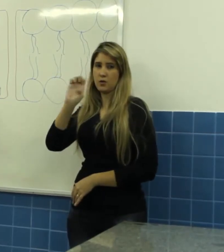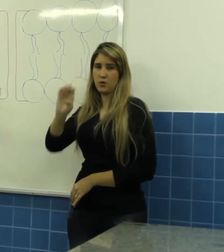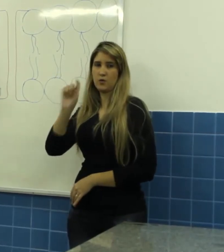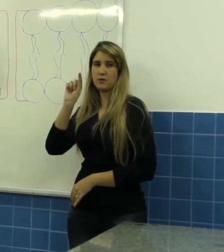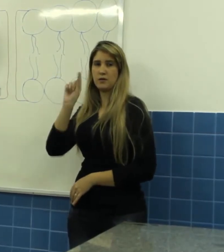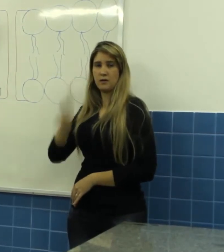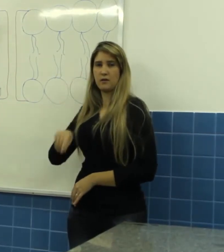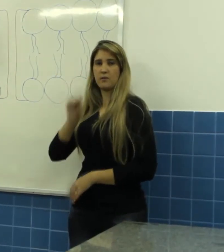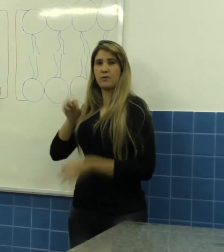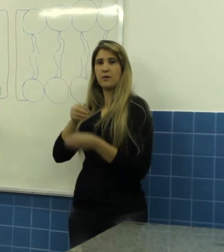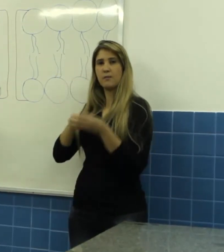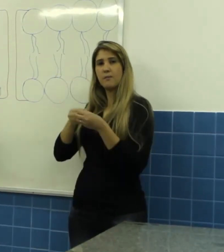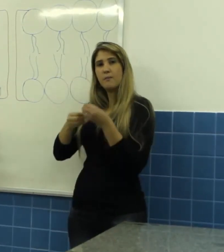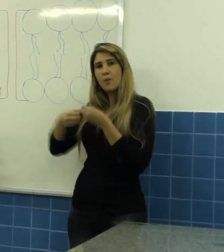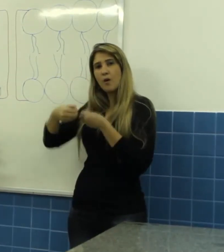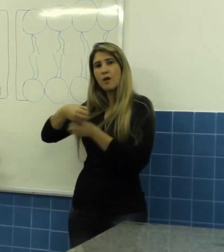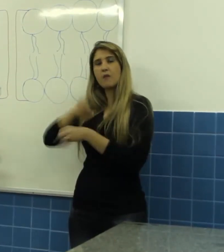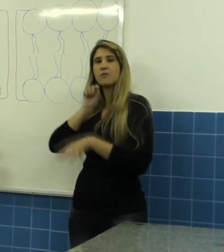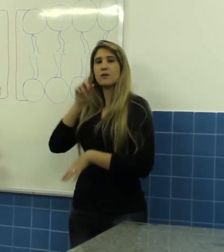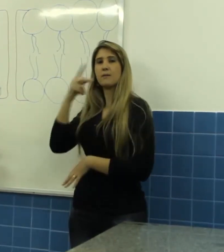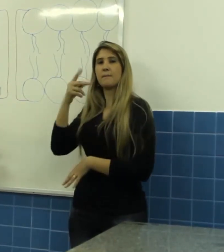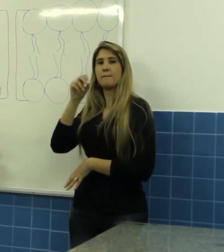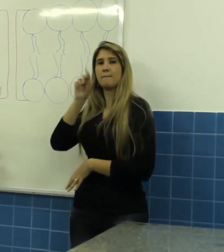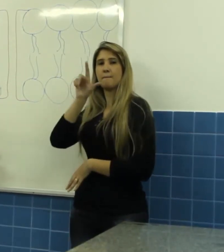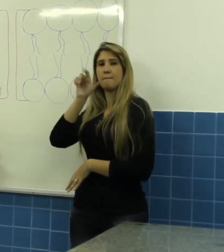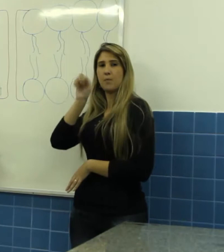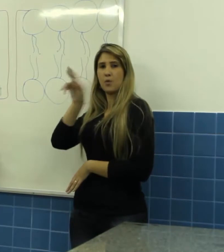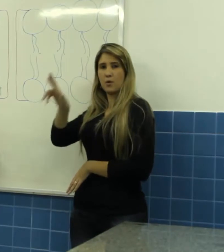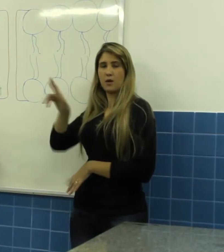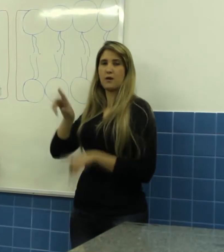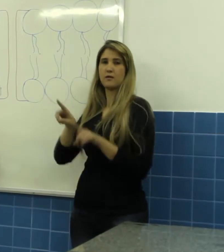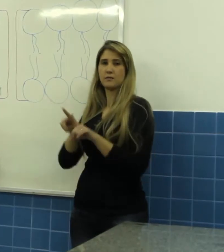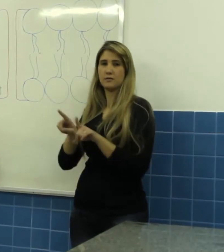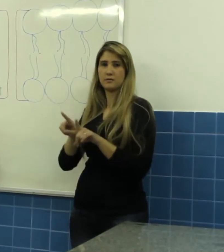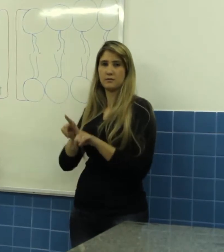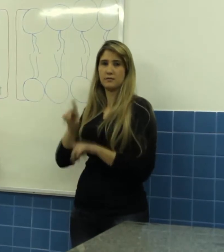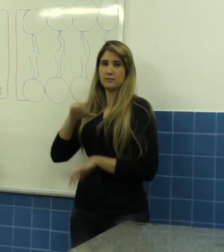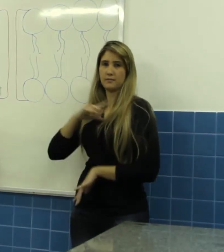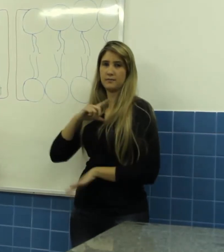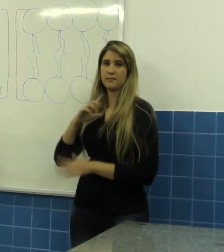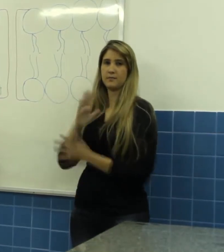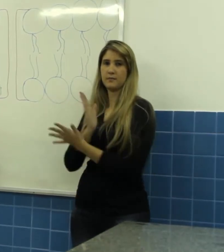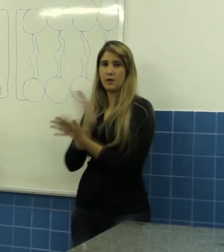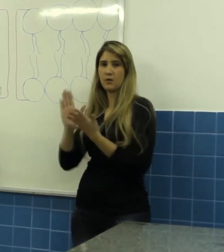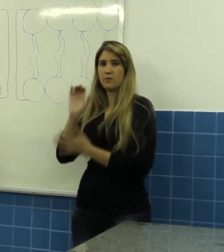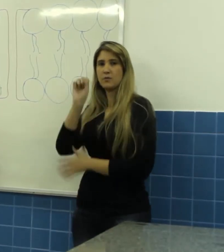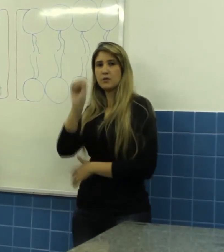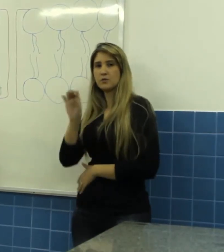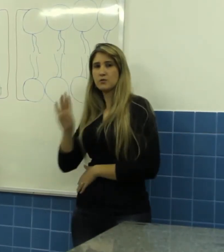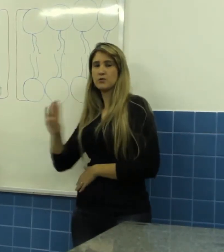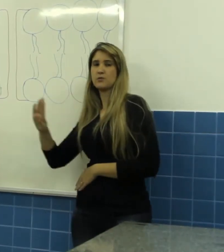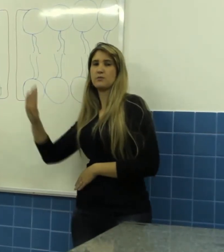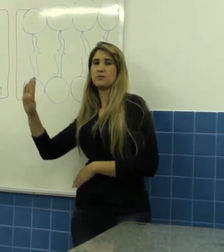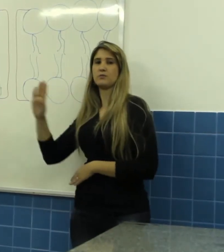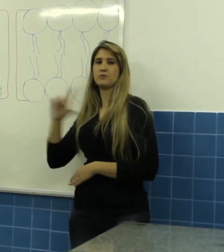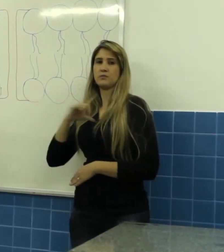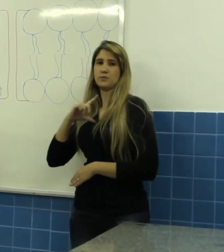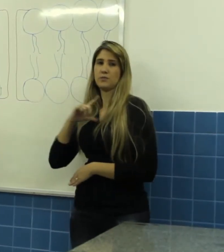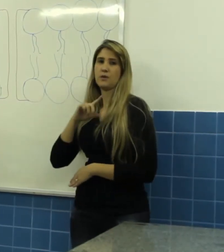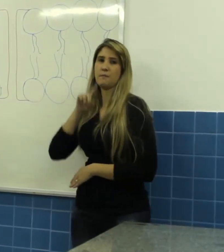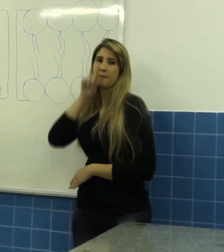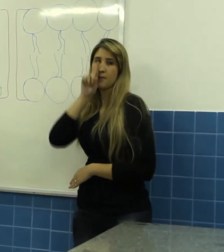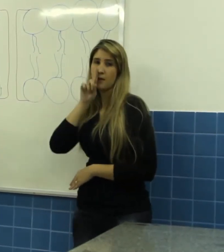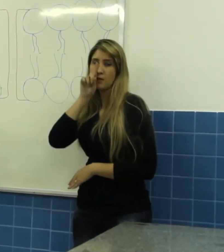polar. Por outro lado, ela também produz substâncias nocivas que